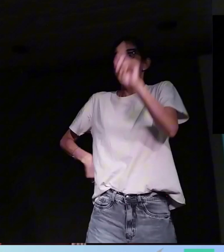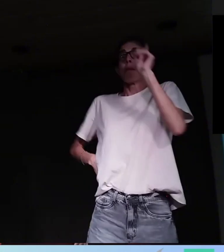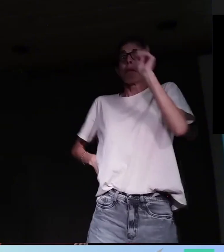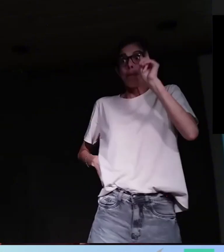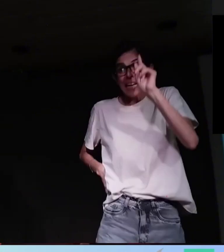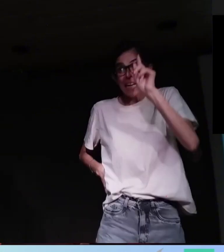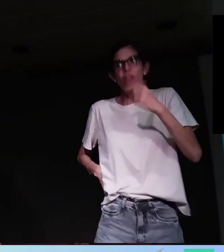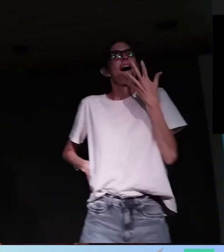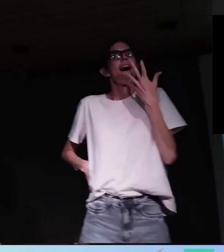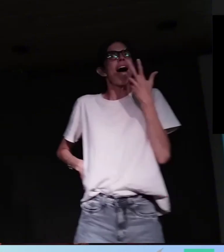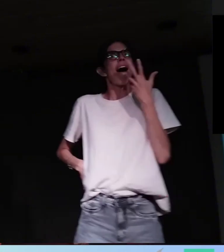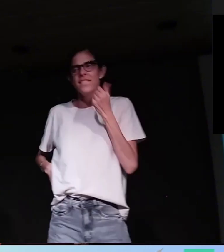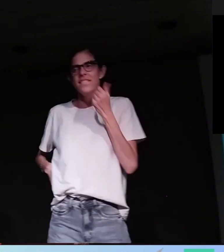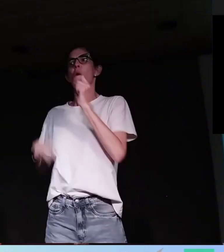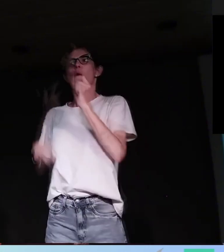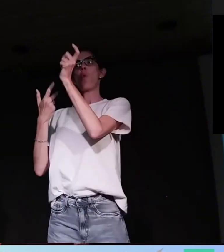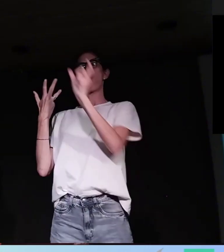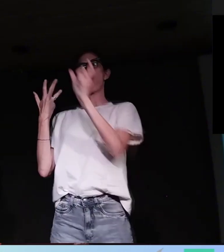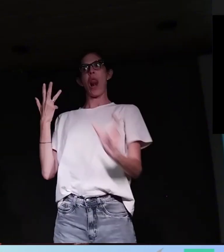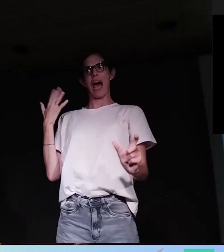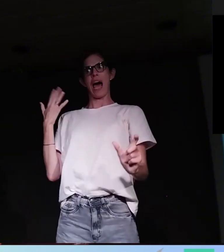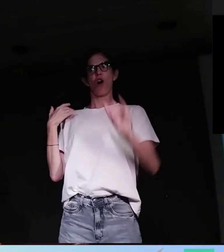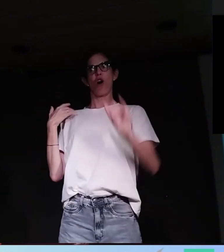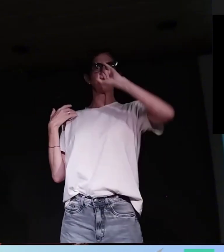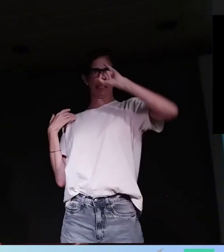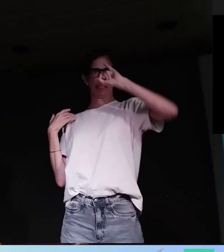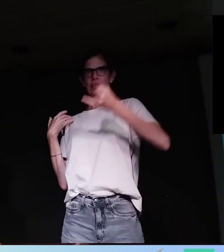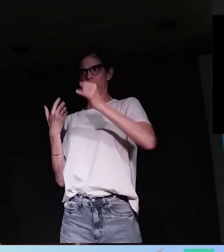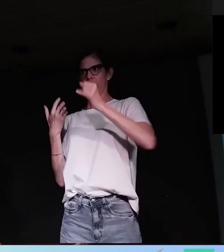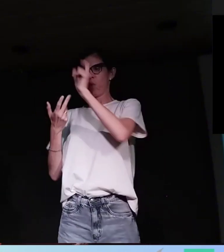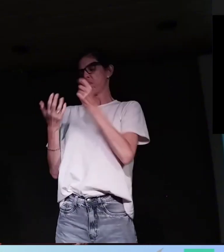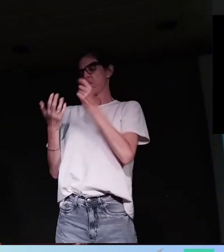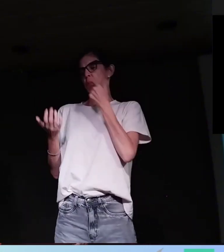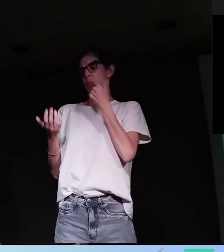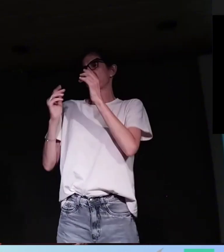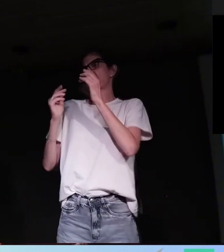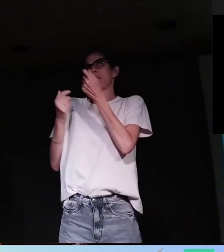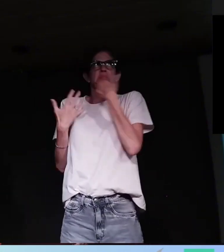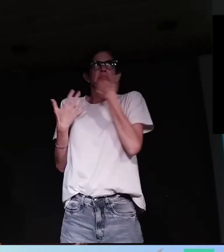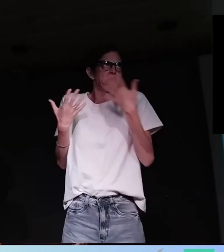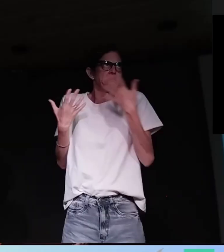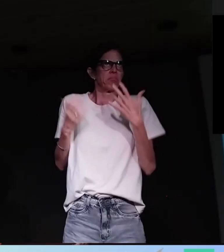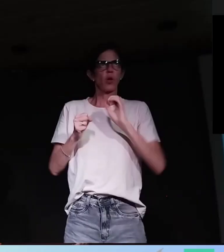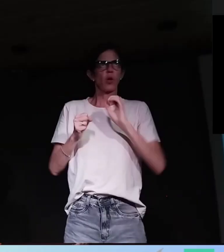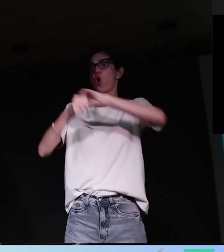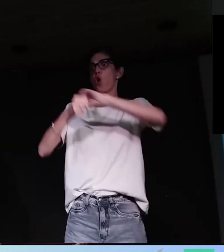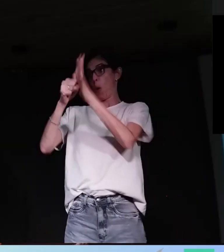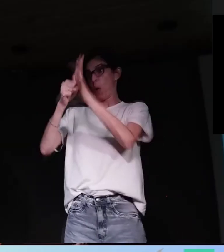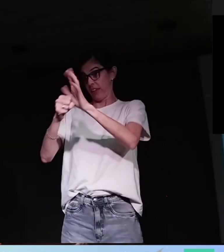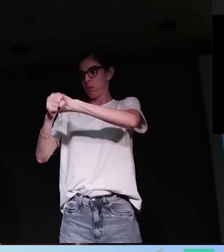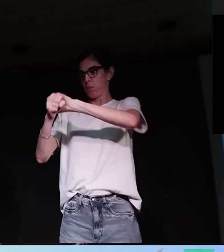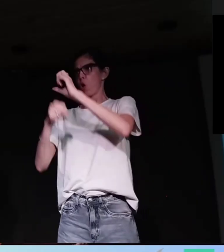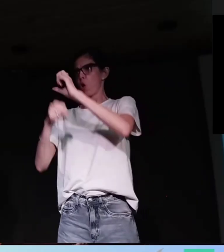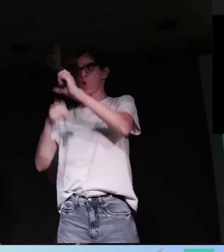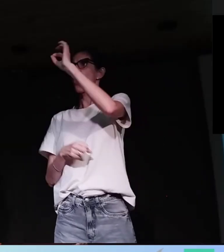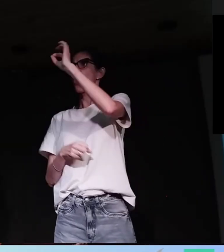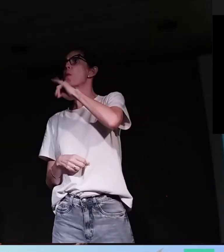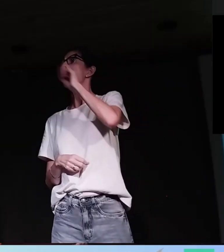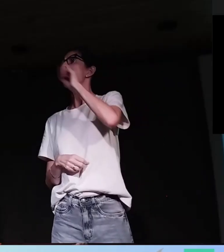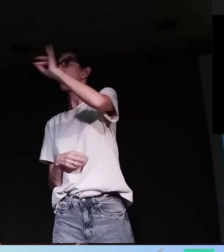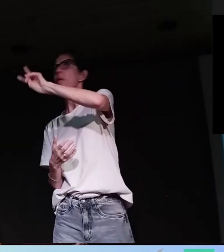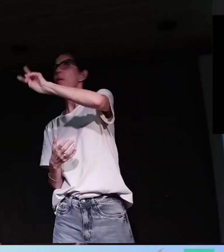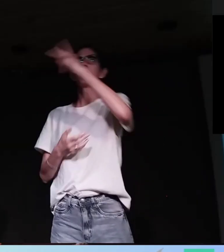es muy difícil, pero el vocabulario, por ejemplo, la seña de